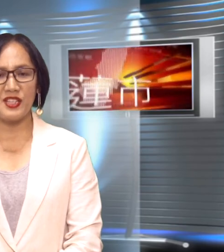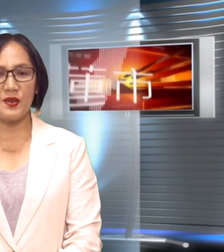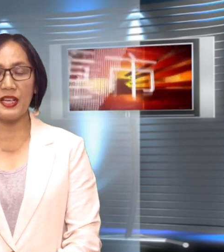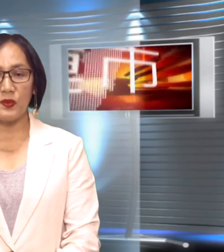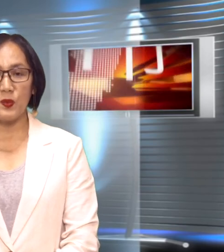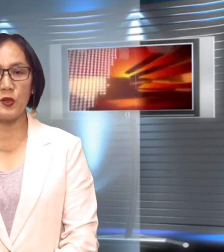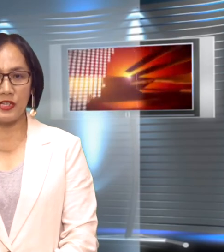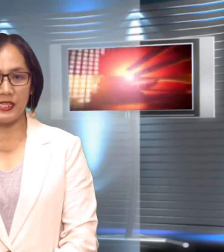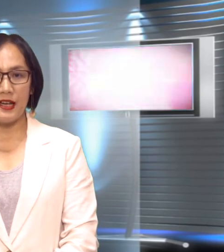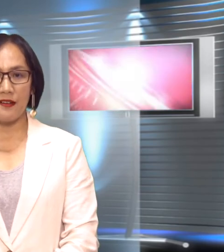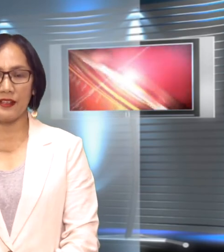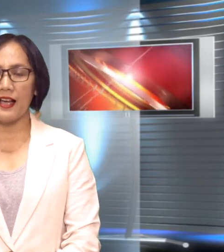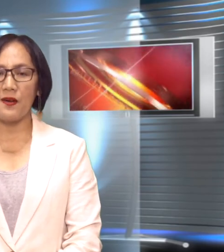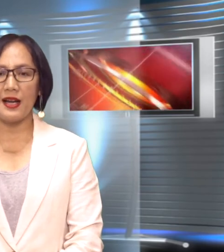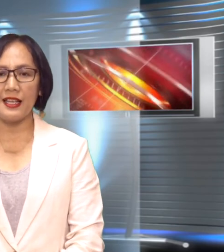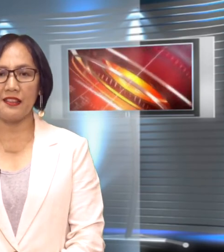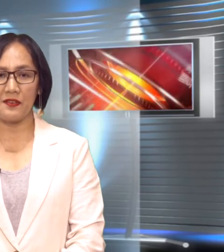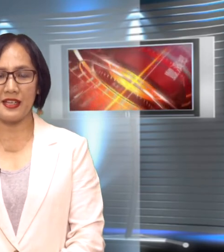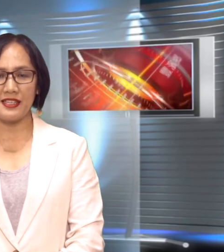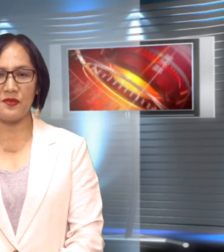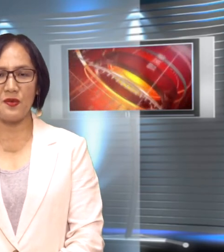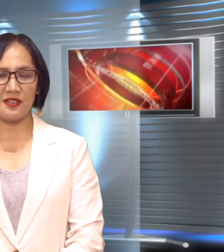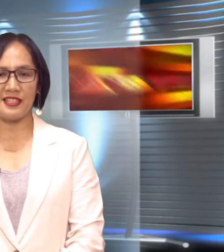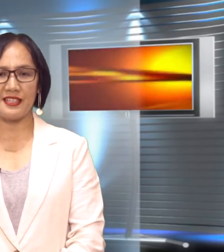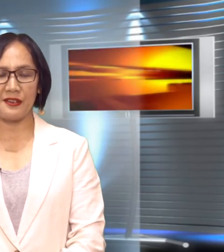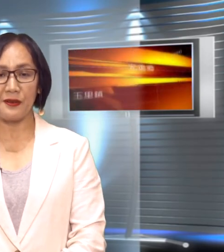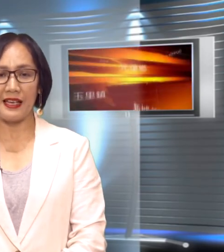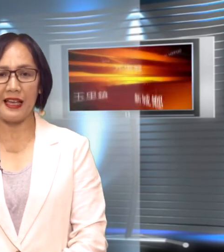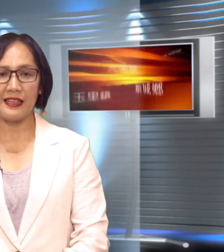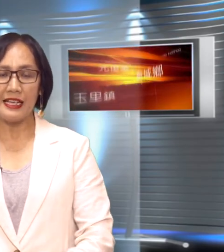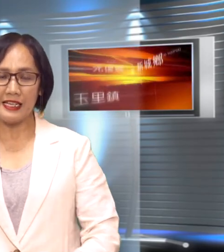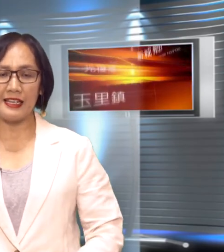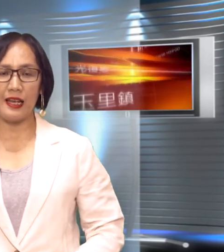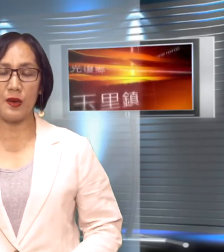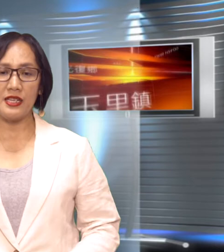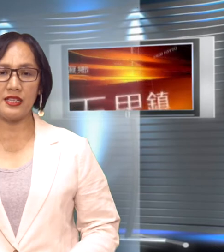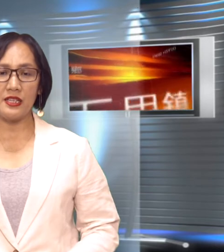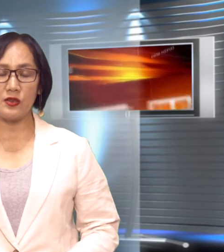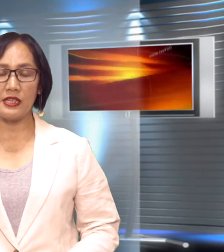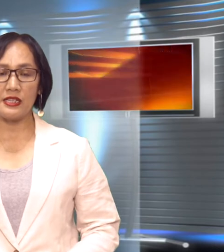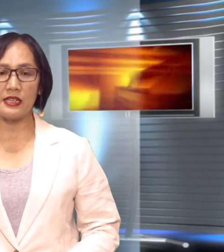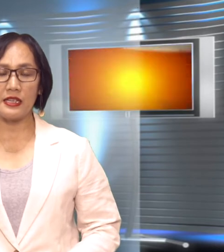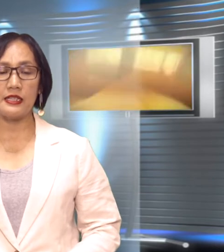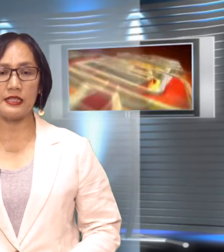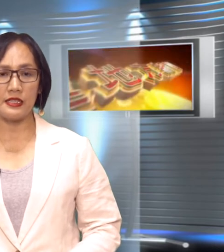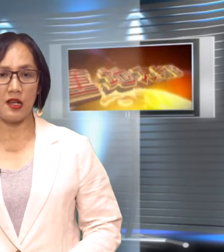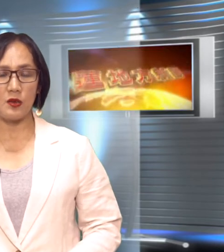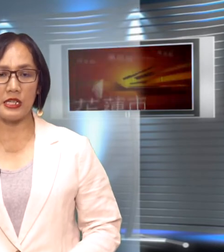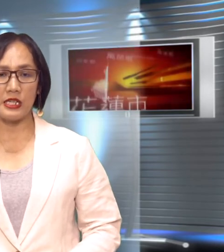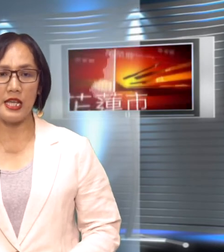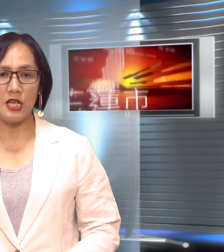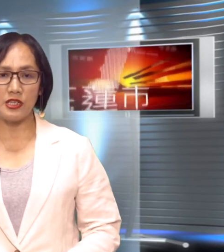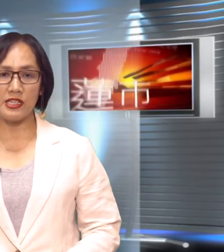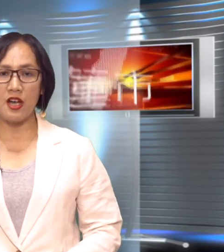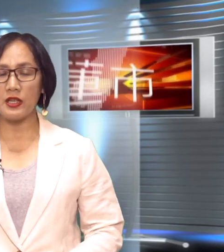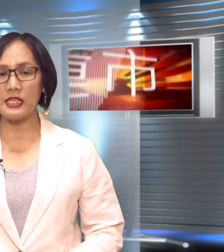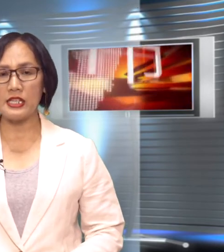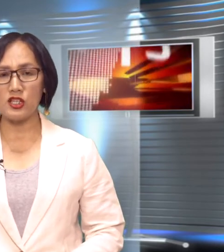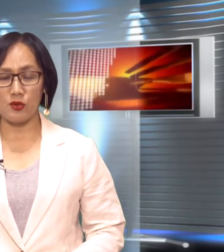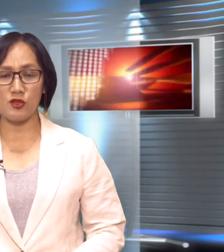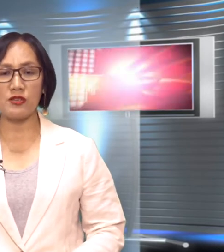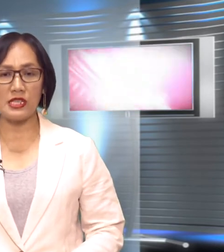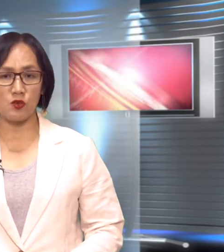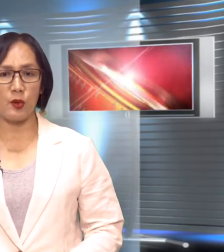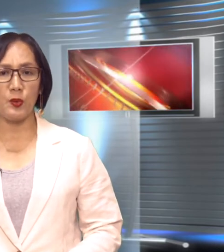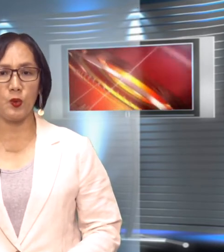大家好，欢迎收看5月17号的大花莲地方新闻，我是石玉兰，一起来关心最新的疫情消息。17号疫